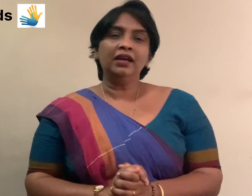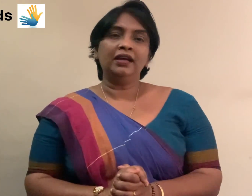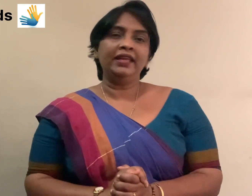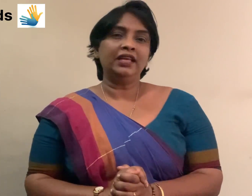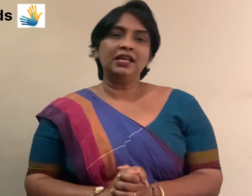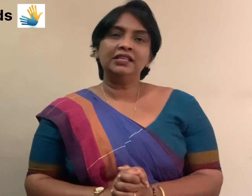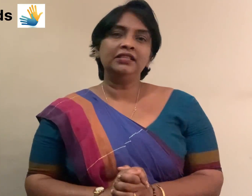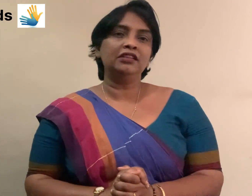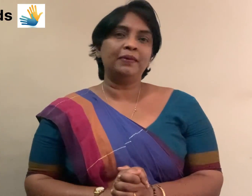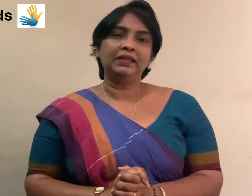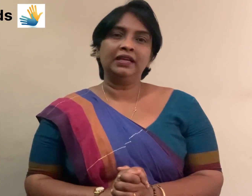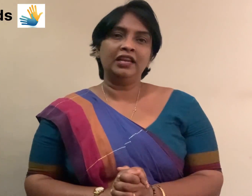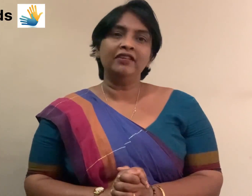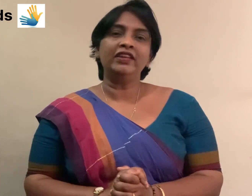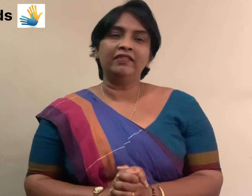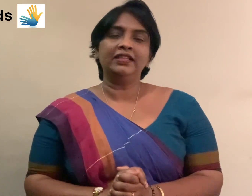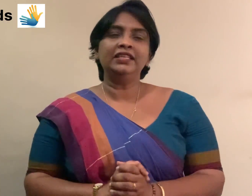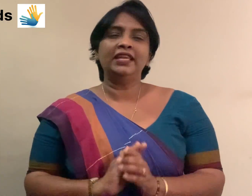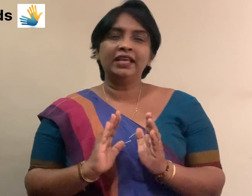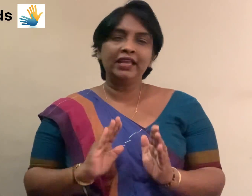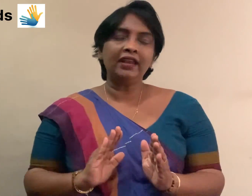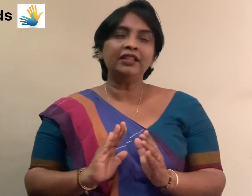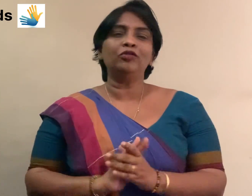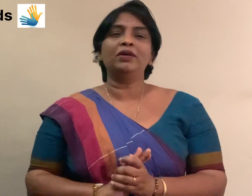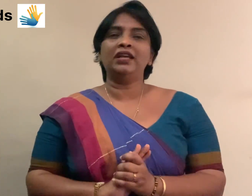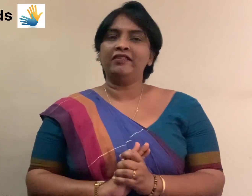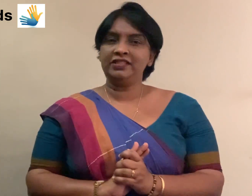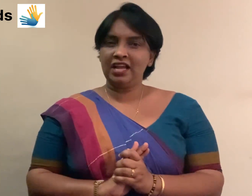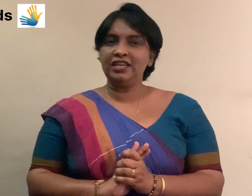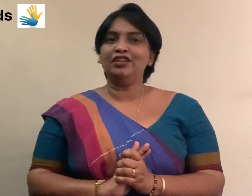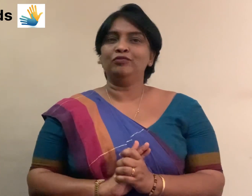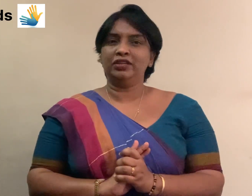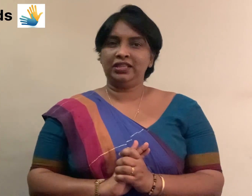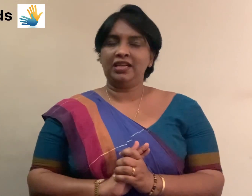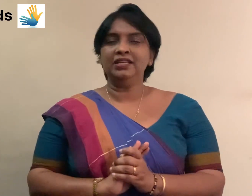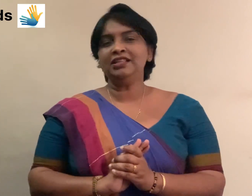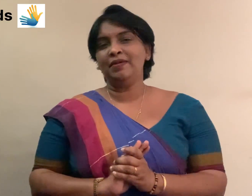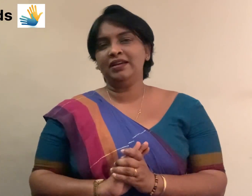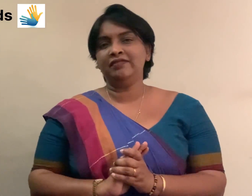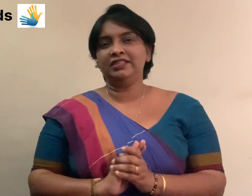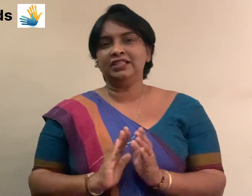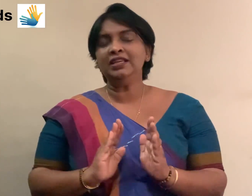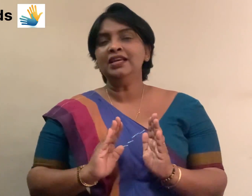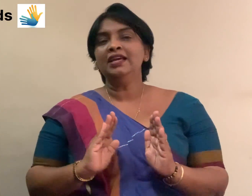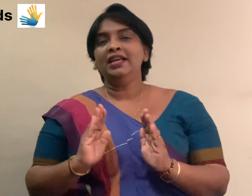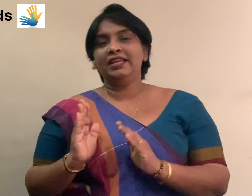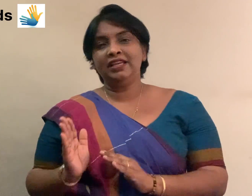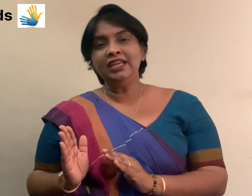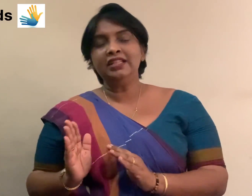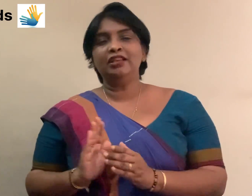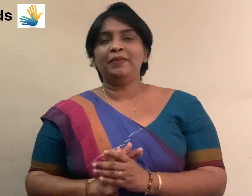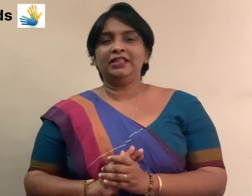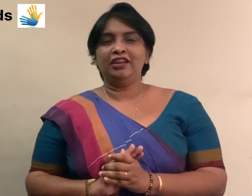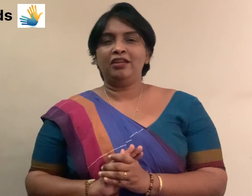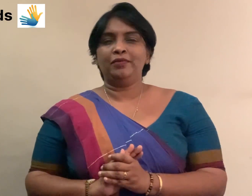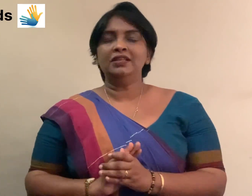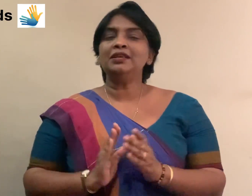ඒ අදහස ඉදිරිපත් කරන්න වෙනවා. ඉතින් ඒ යන්නත් ඔබ අවධානය යොමු කරගන්න. සමහර වචන එකකින් ඉදිරිපත් කරන්න පුළුවන්. සමහර